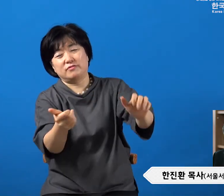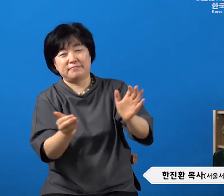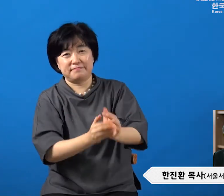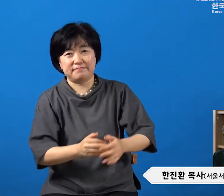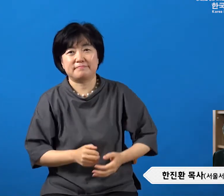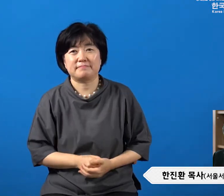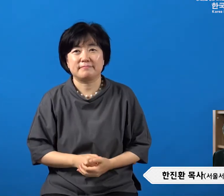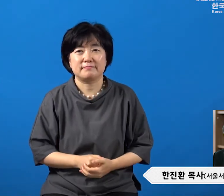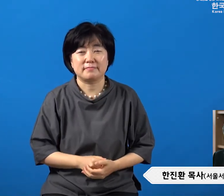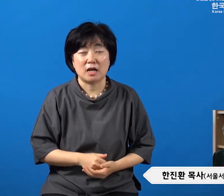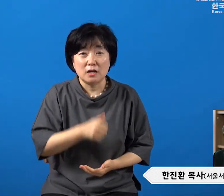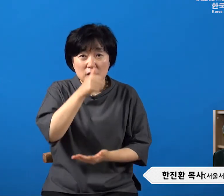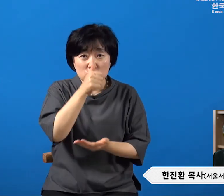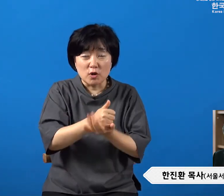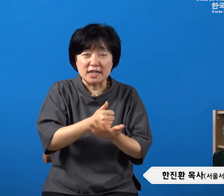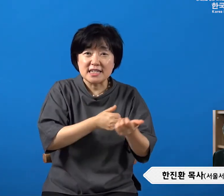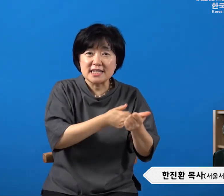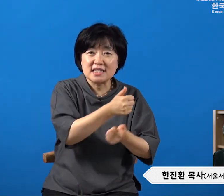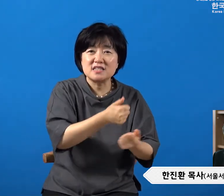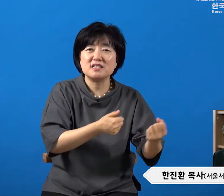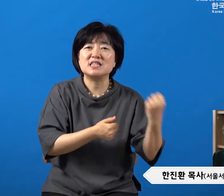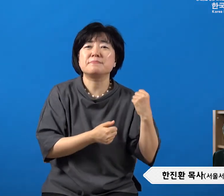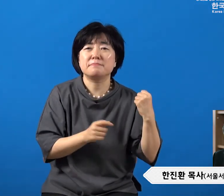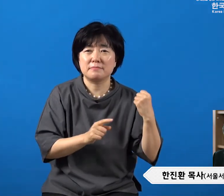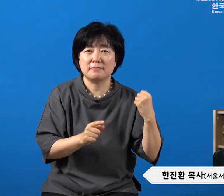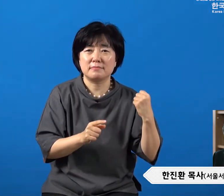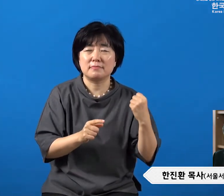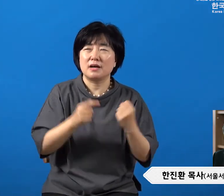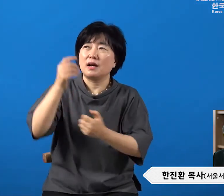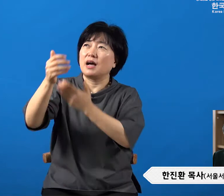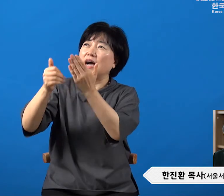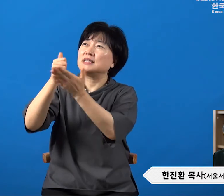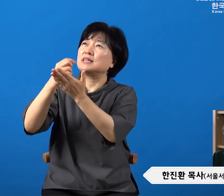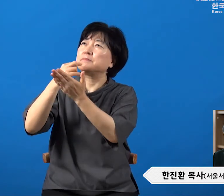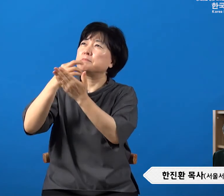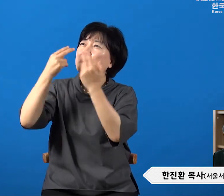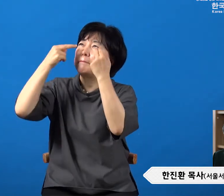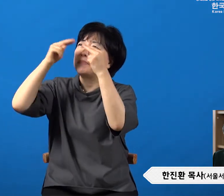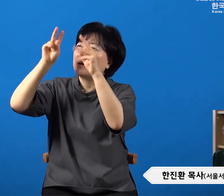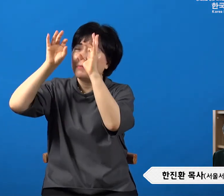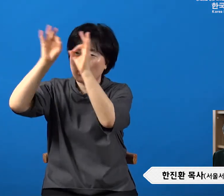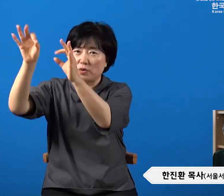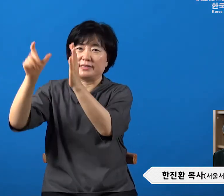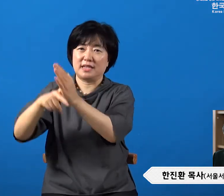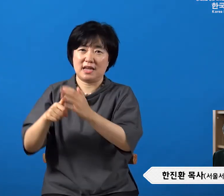우리가 죄를 이기는 힘도 전심으로 하나님을 바라볼 때입니다.